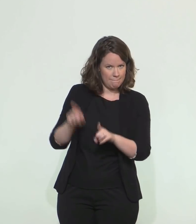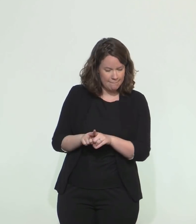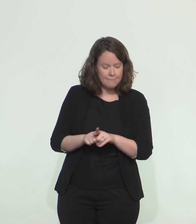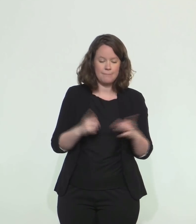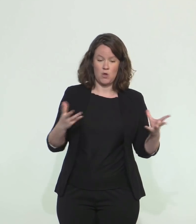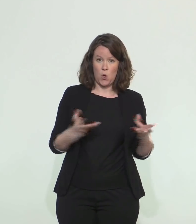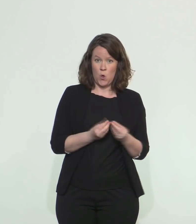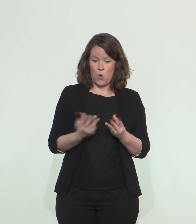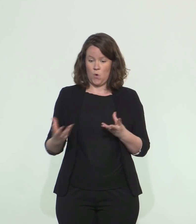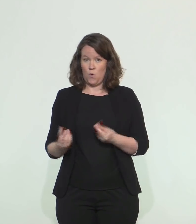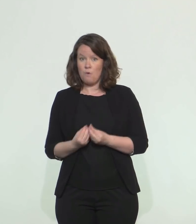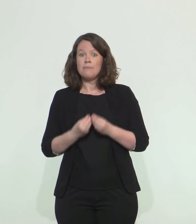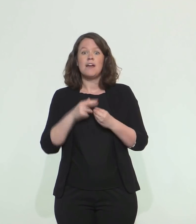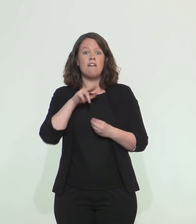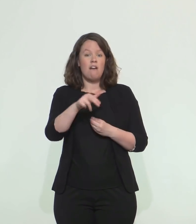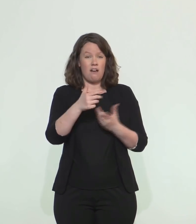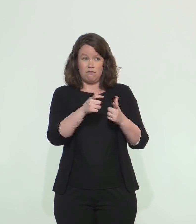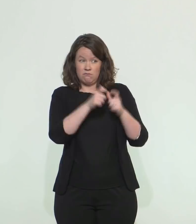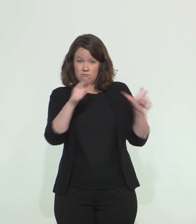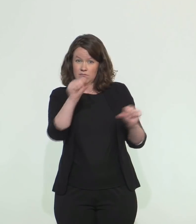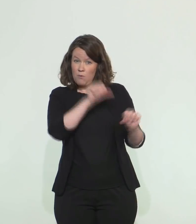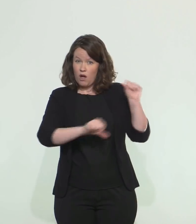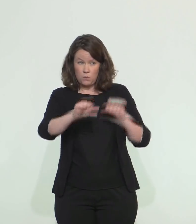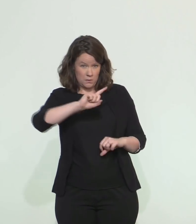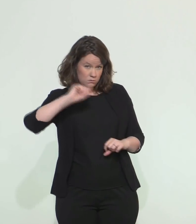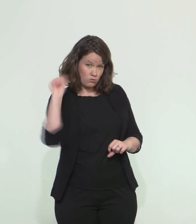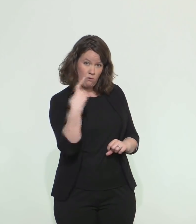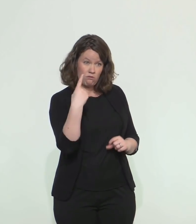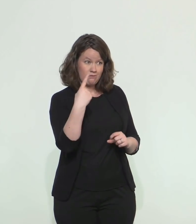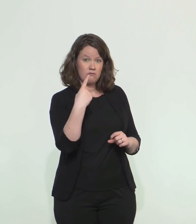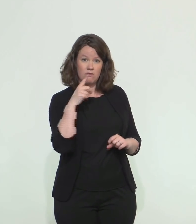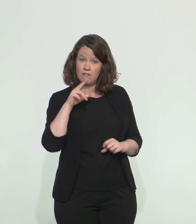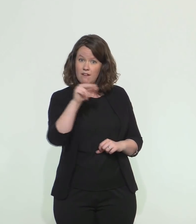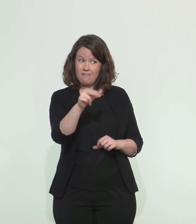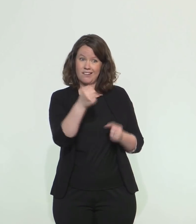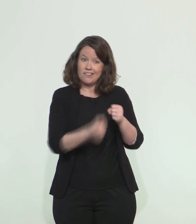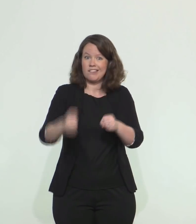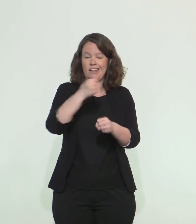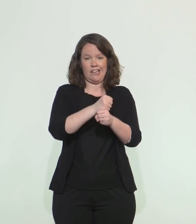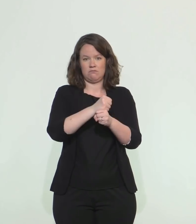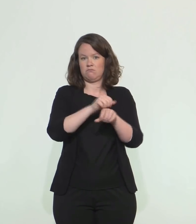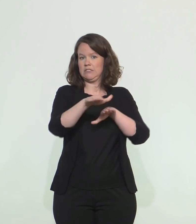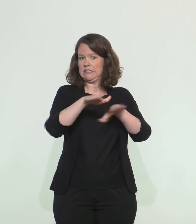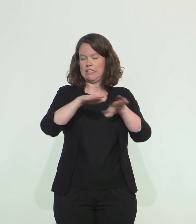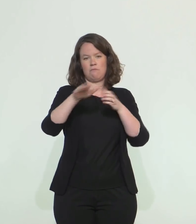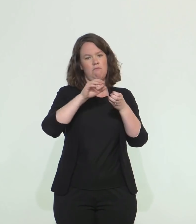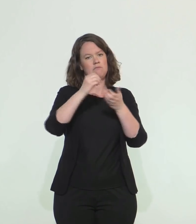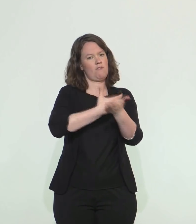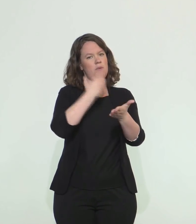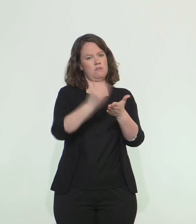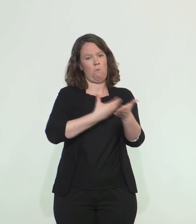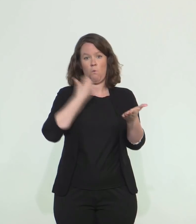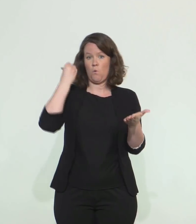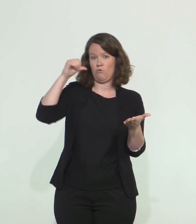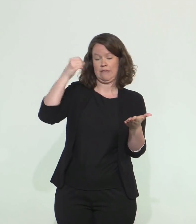avec cette mobilisation de l'ensemble des laboratoires, à construire dans les tout prochains jours un système d'information unique, national, qui permettra de